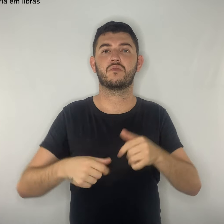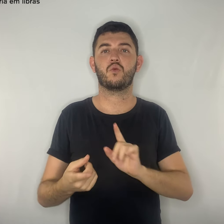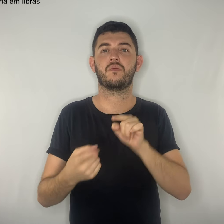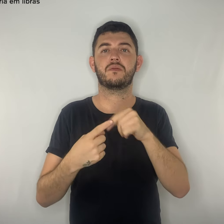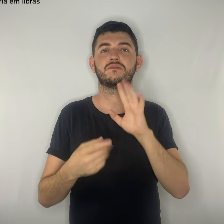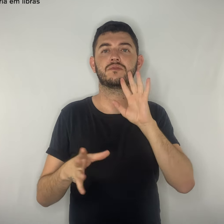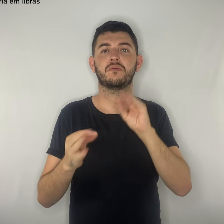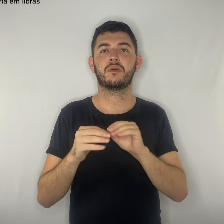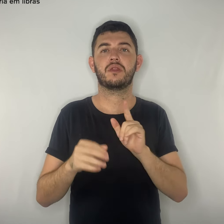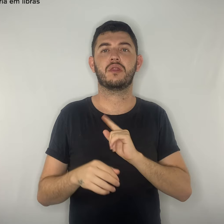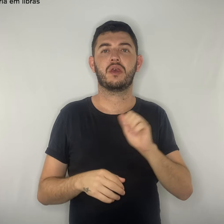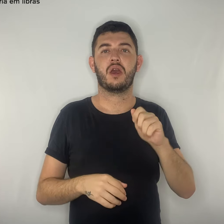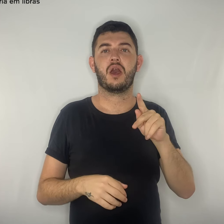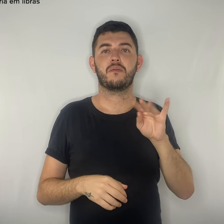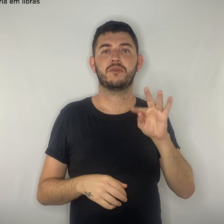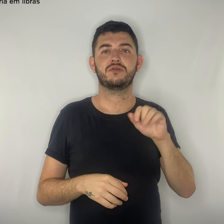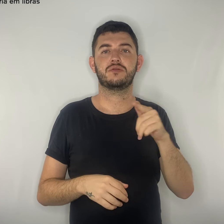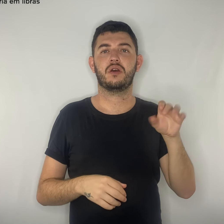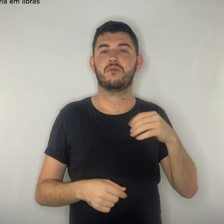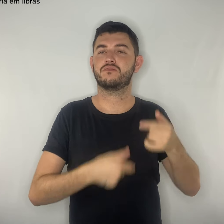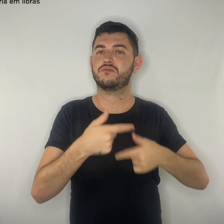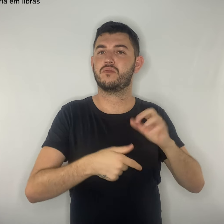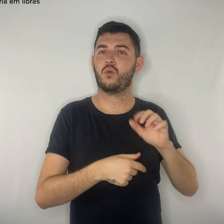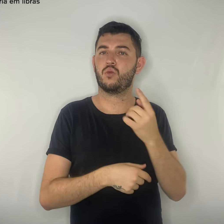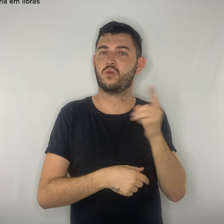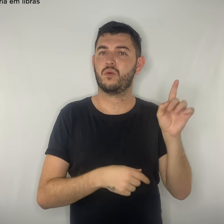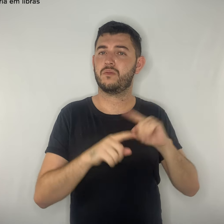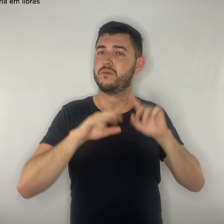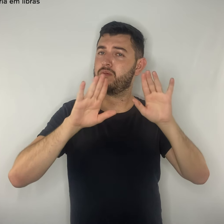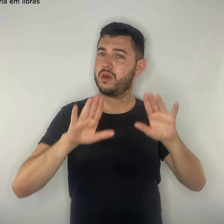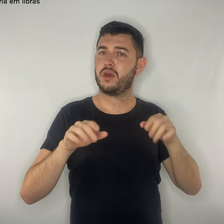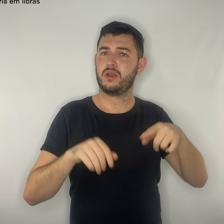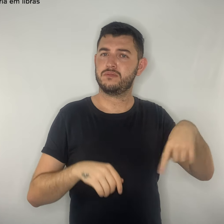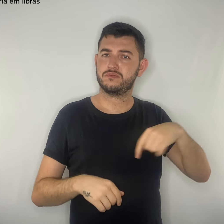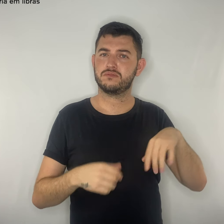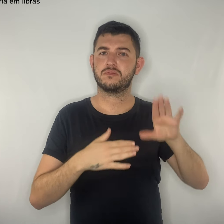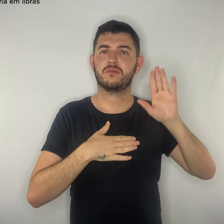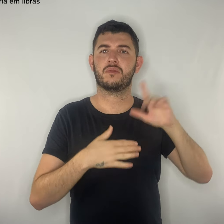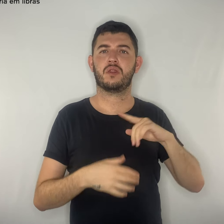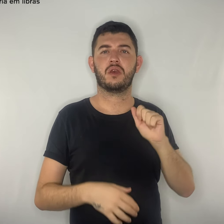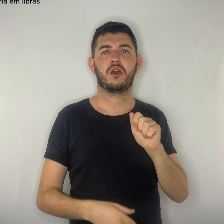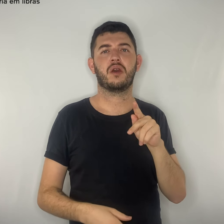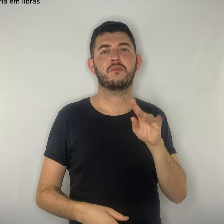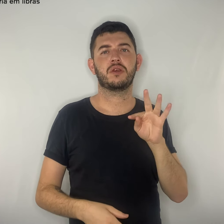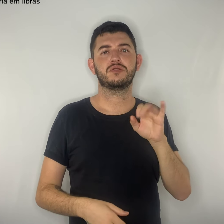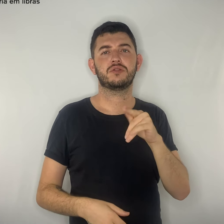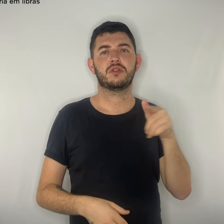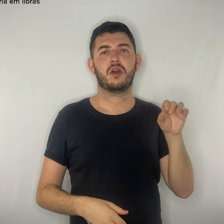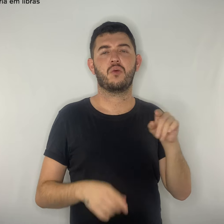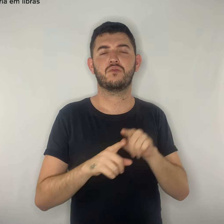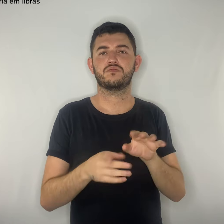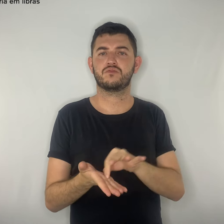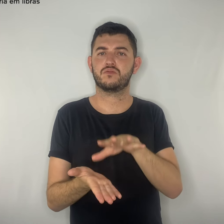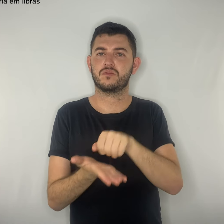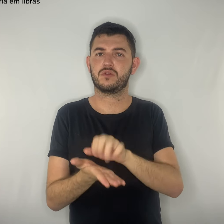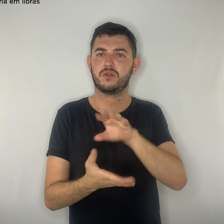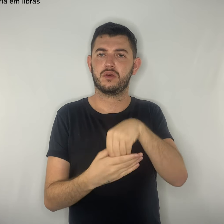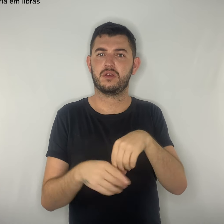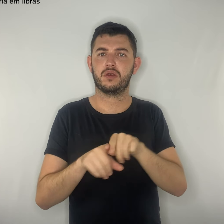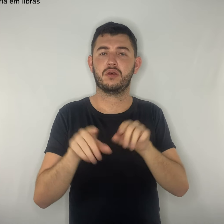aptidão os candidatos que possuem aptidões cadastradas no sistema CEP Cronos